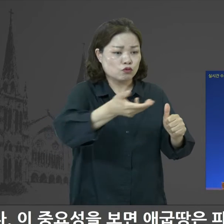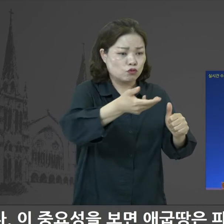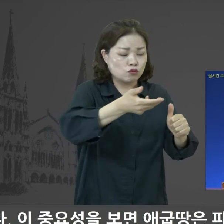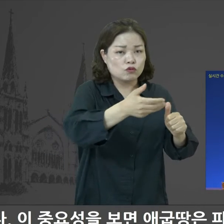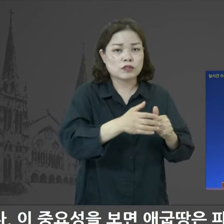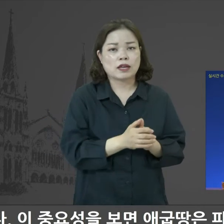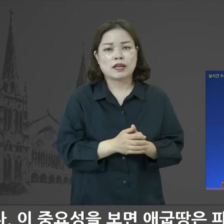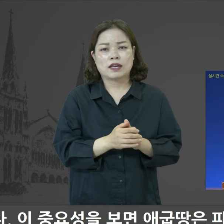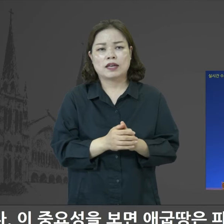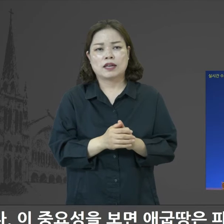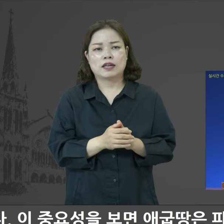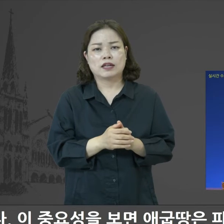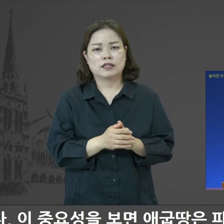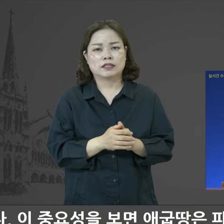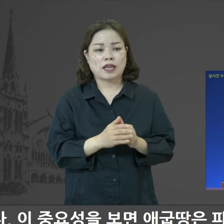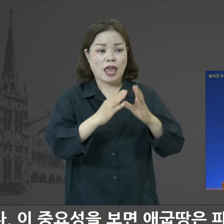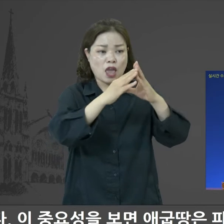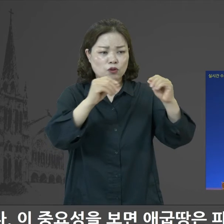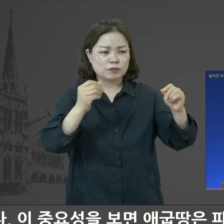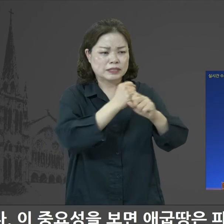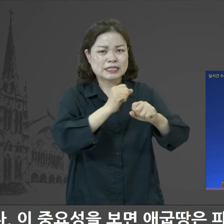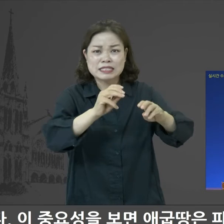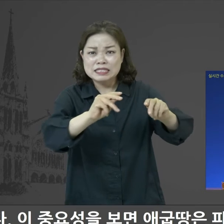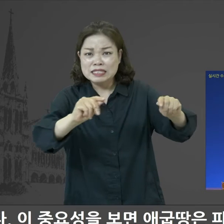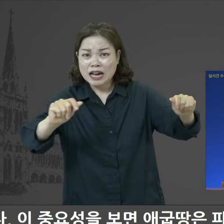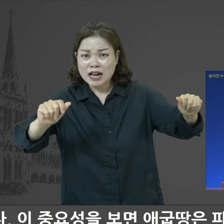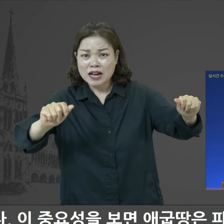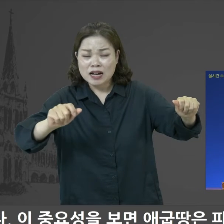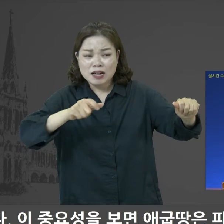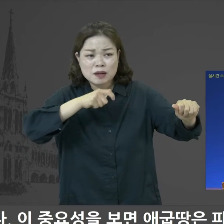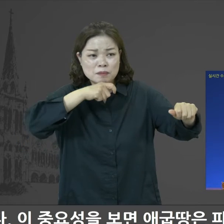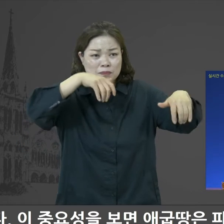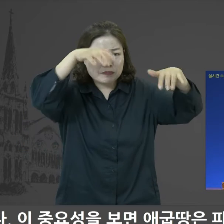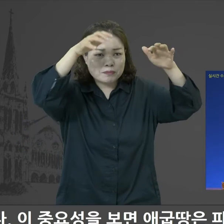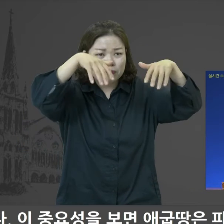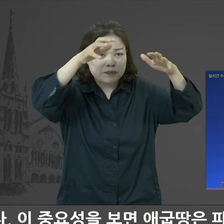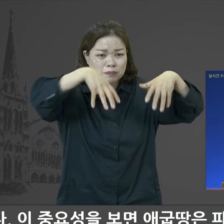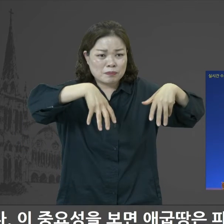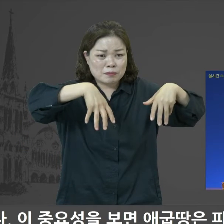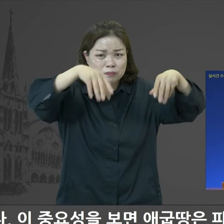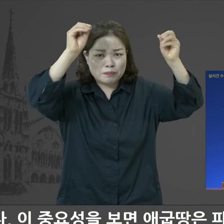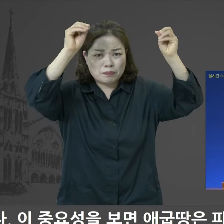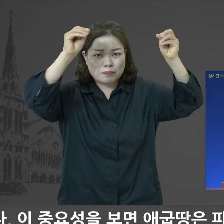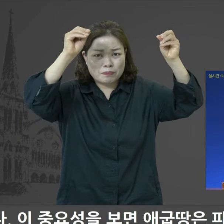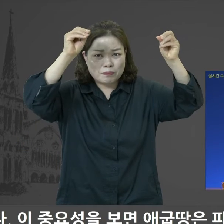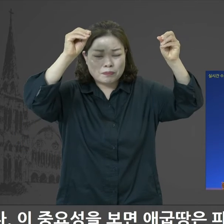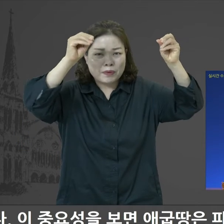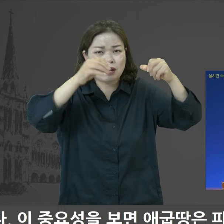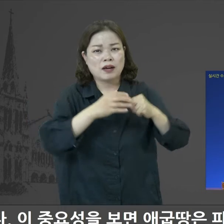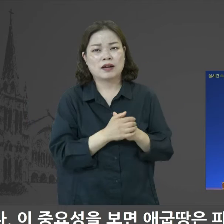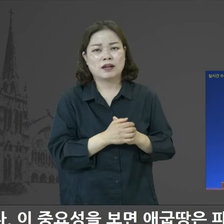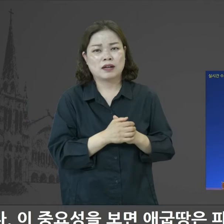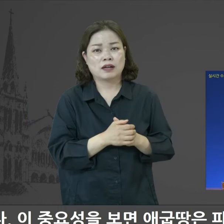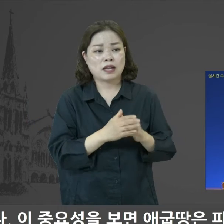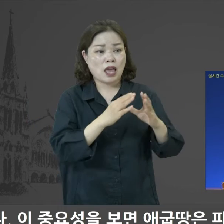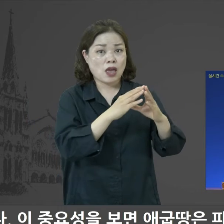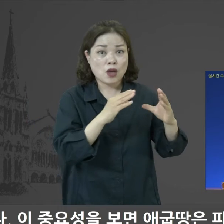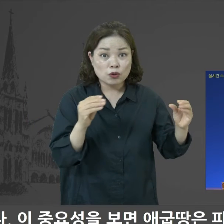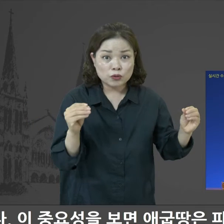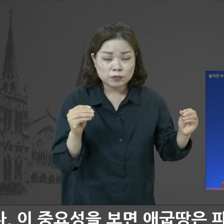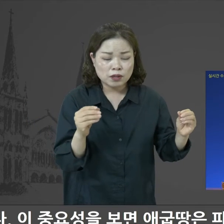같이 애굽은 사막성 기후입니다. 1년에 비가 거의 오지 않습니다. 하지만 애굽은